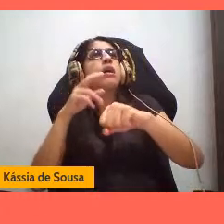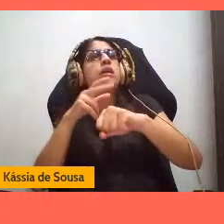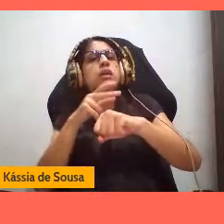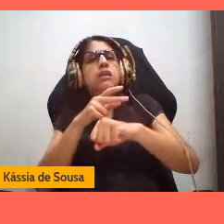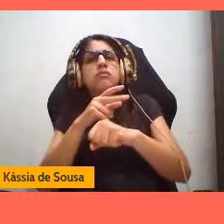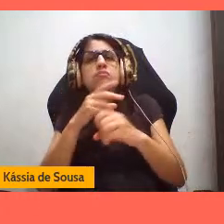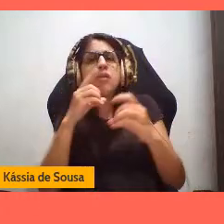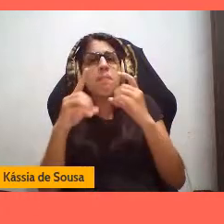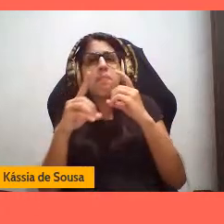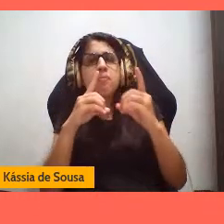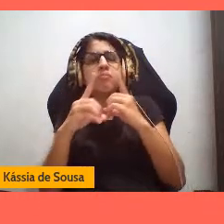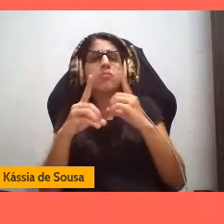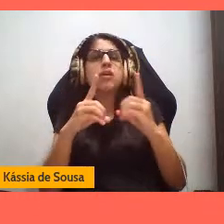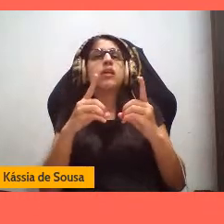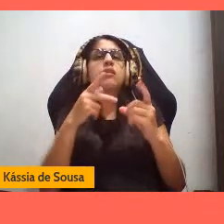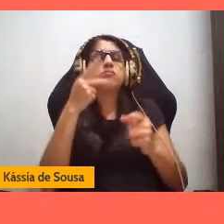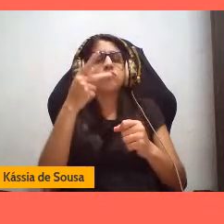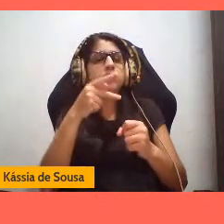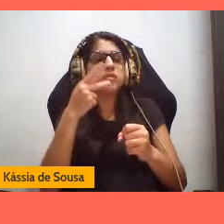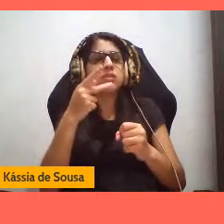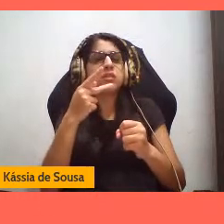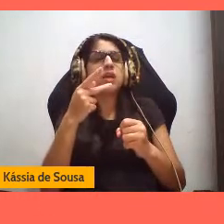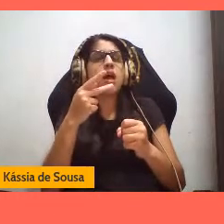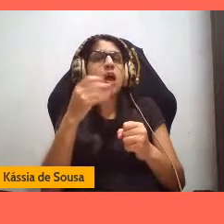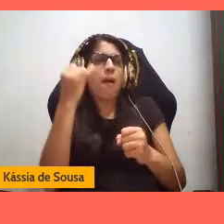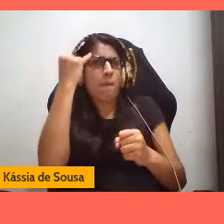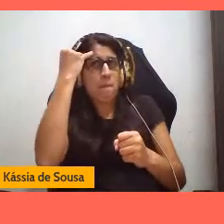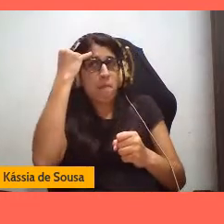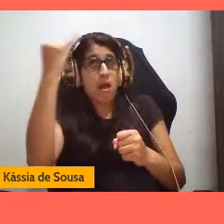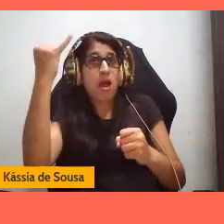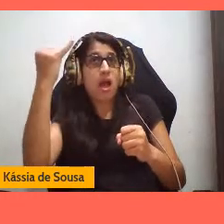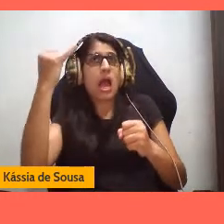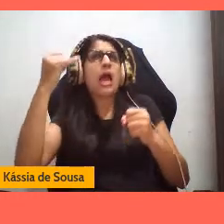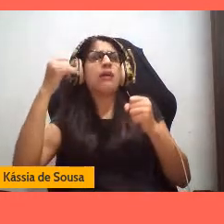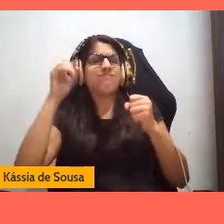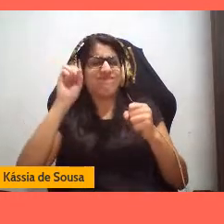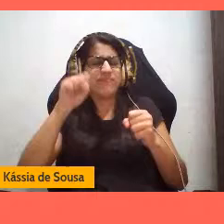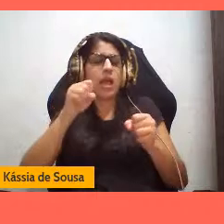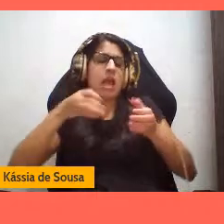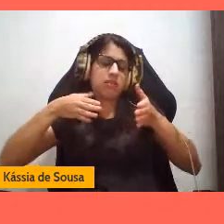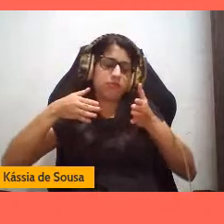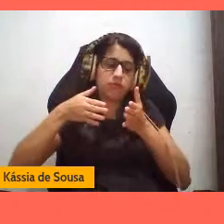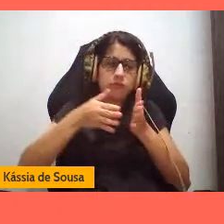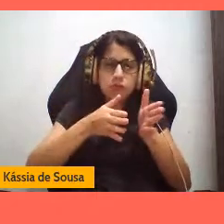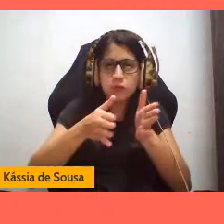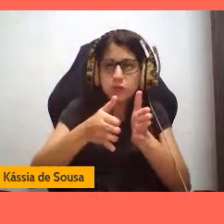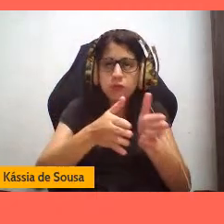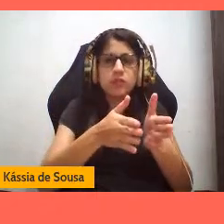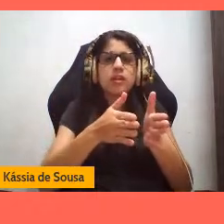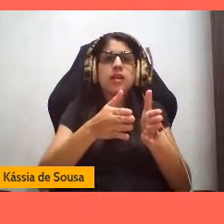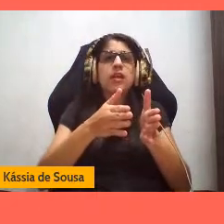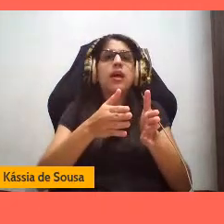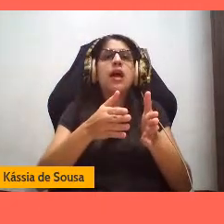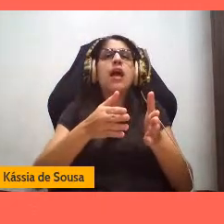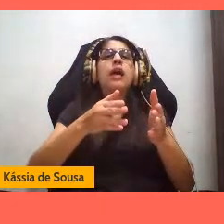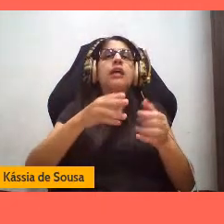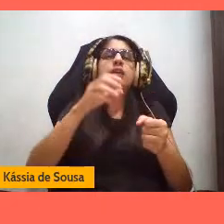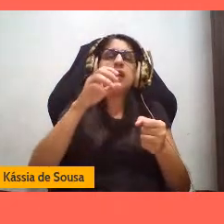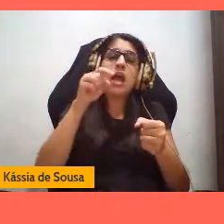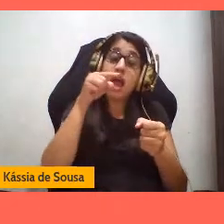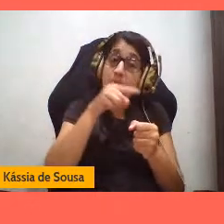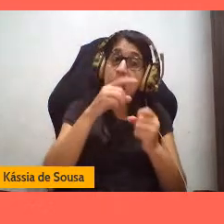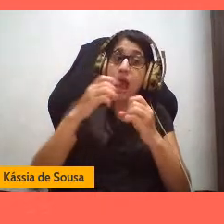uma ideia de que o caminho é esse, né? Isso só dá mais responsabilidade, é